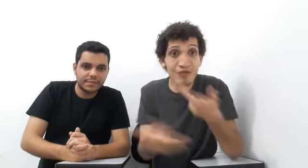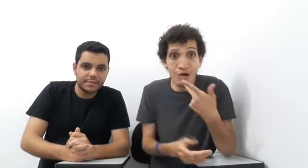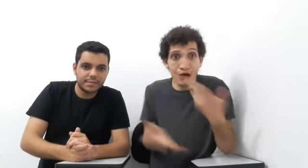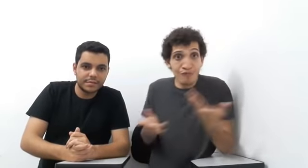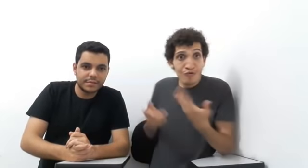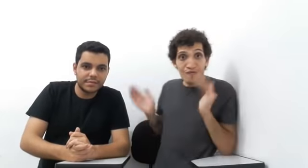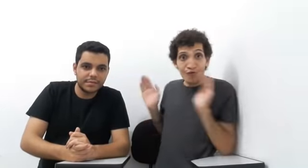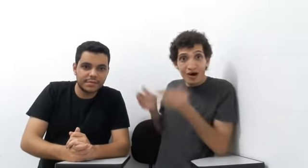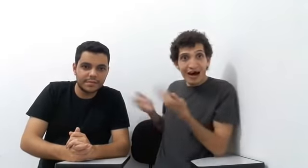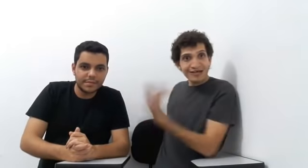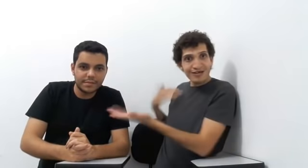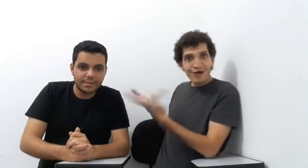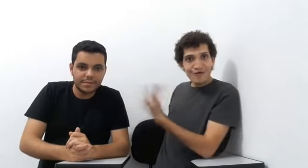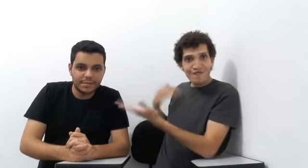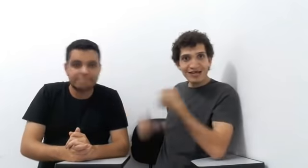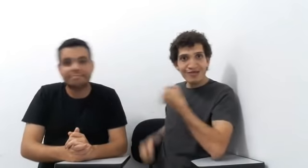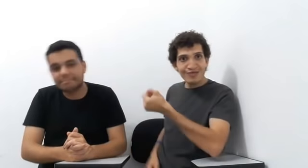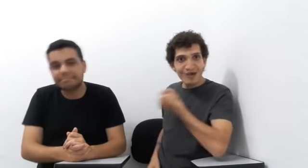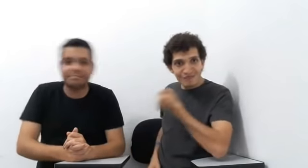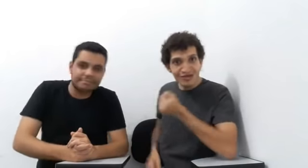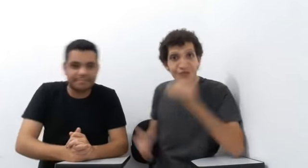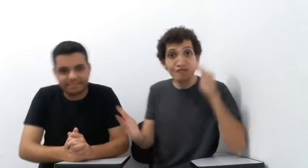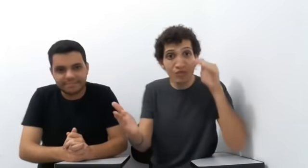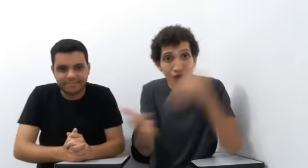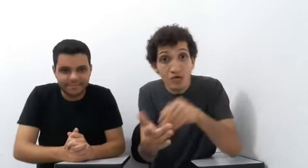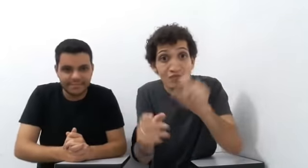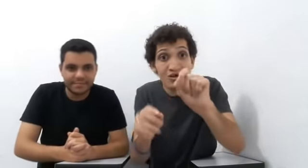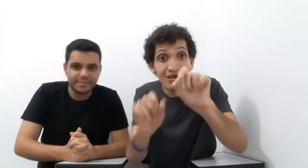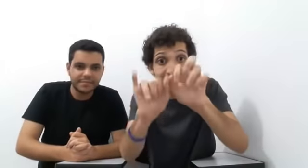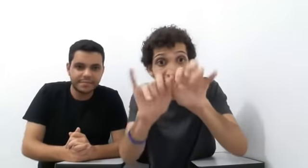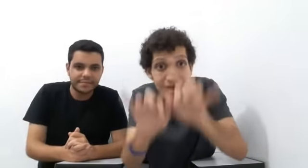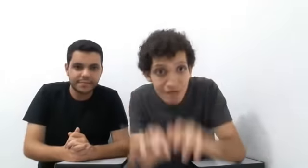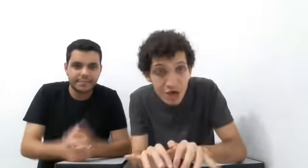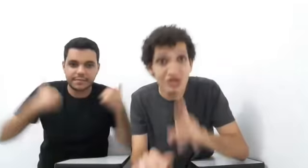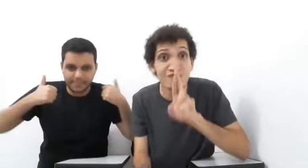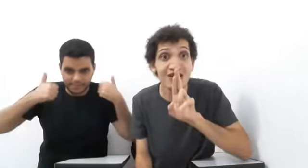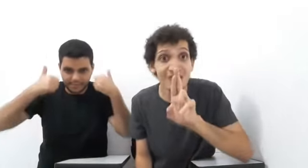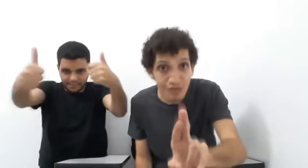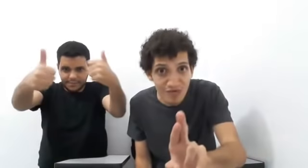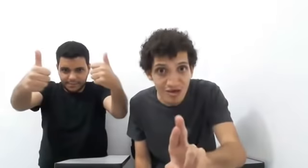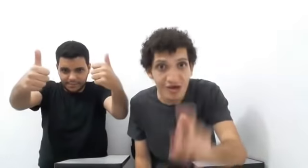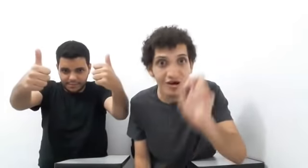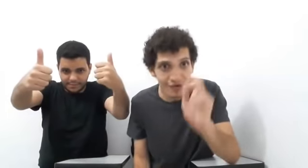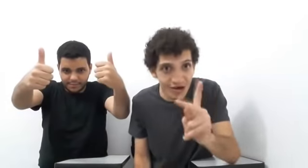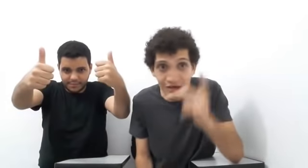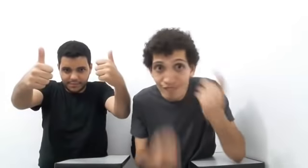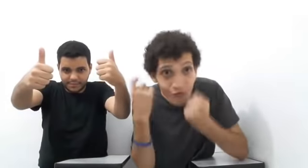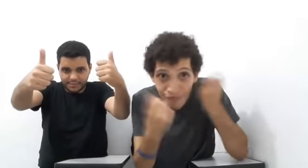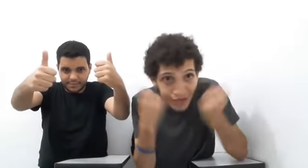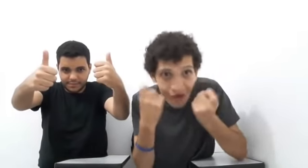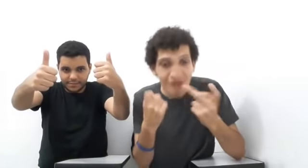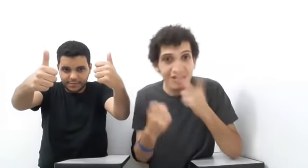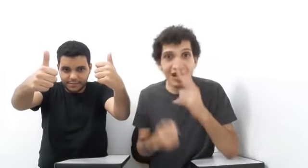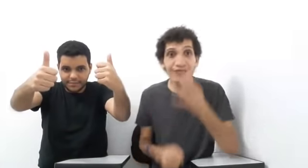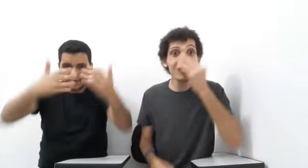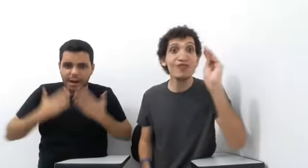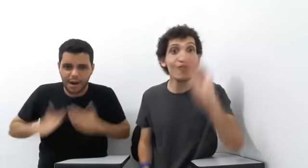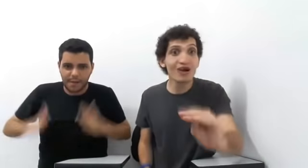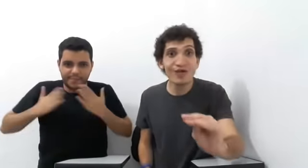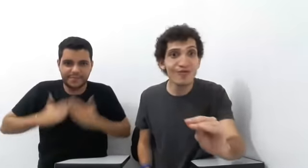falando, eu poder focar aqui na conversa e escrever. No final, que vocês escreveram, a gente vai responder. Não se preocupa não, já está ignorando nós,